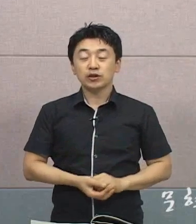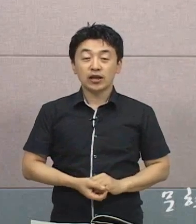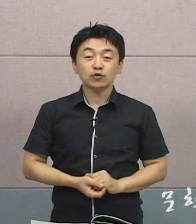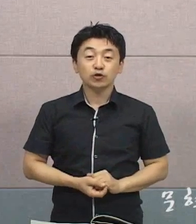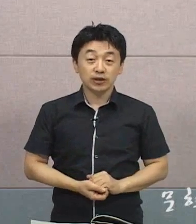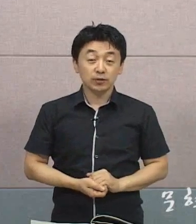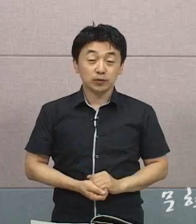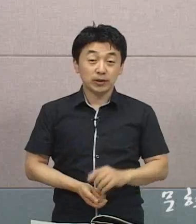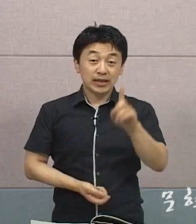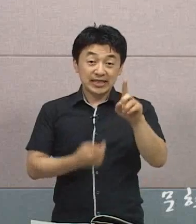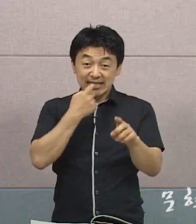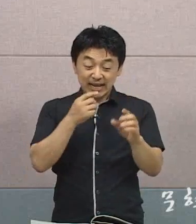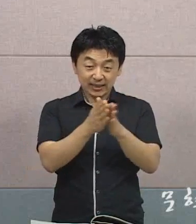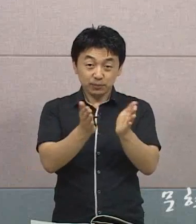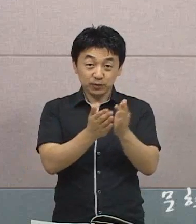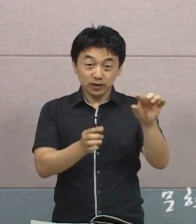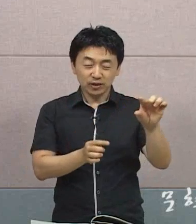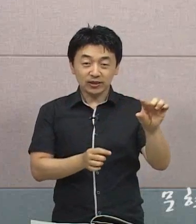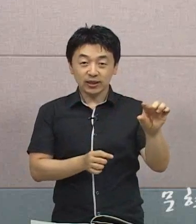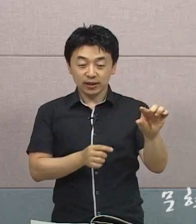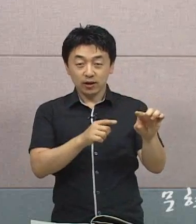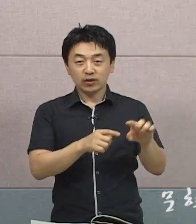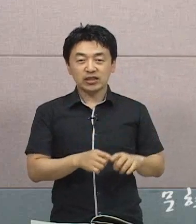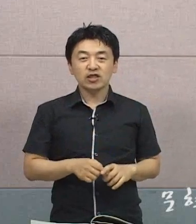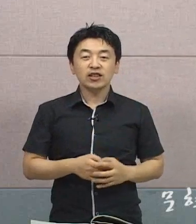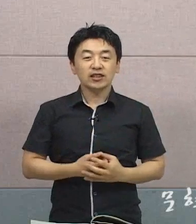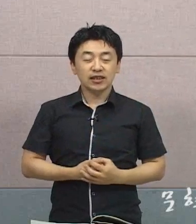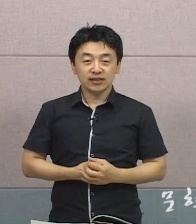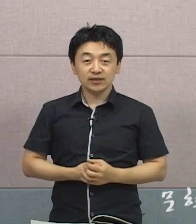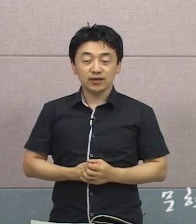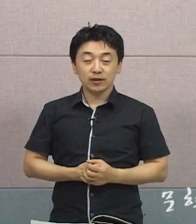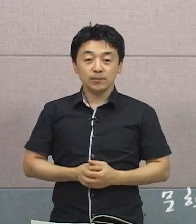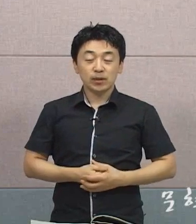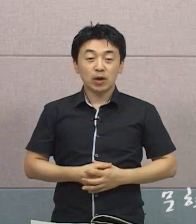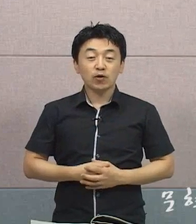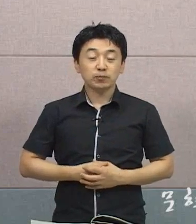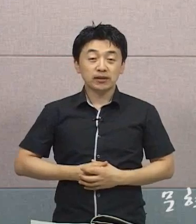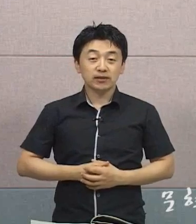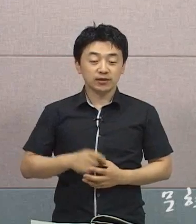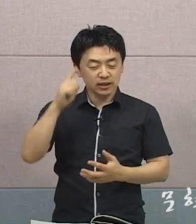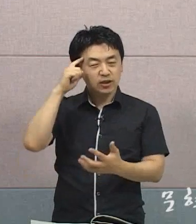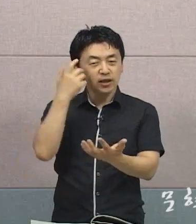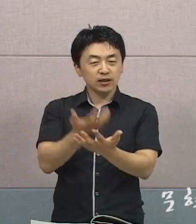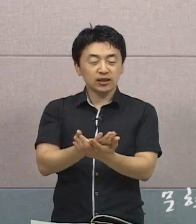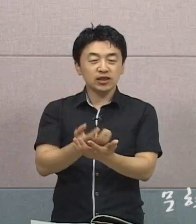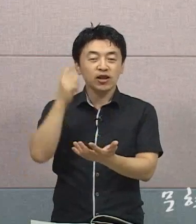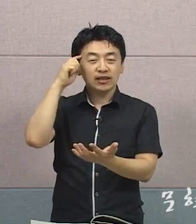기초수화책, 한국수화책 하얀 책 보시면요, 그 책에 기절하다라는, 병원 파트에서